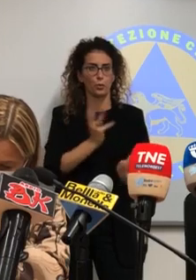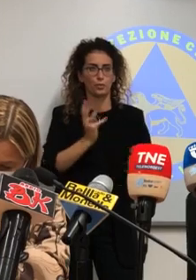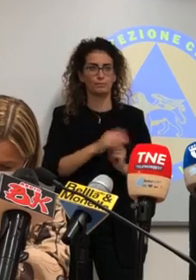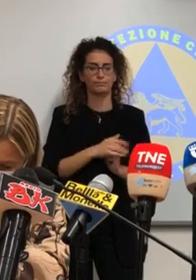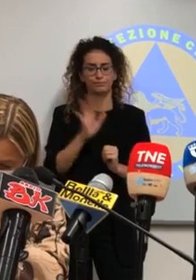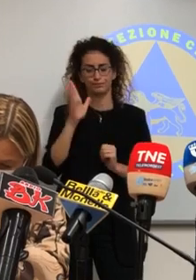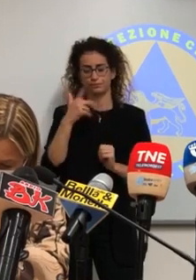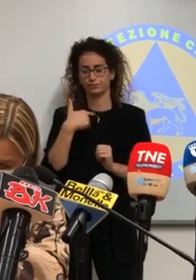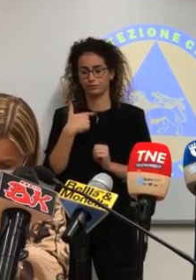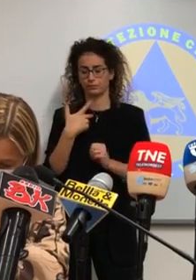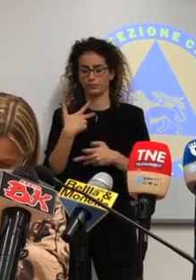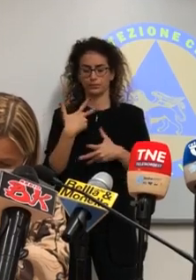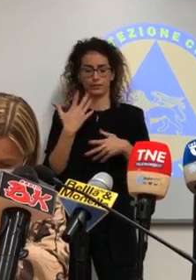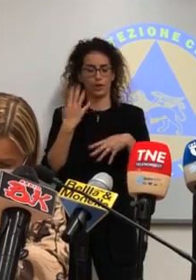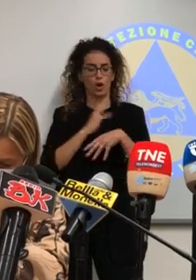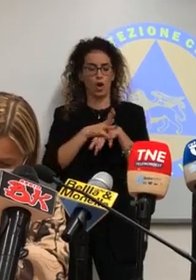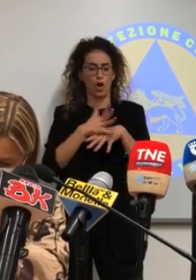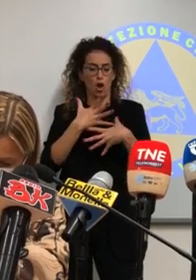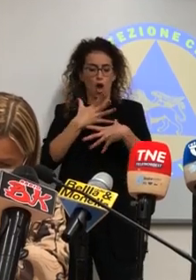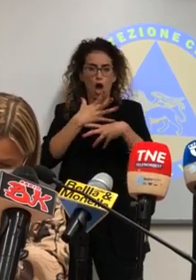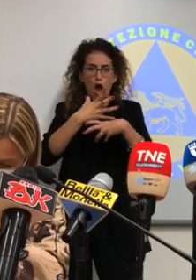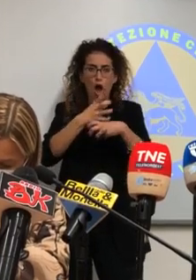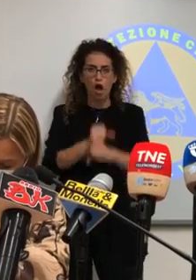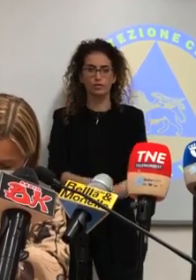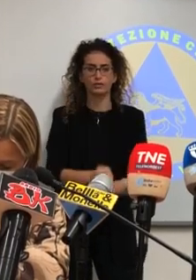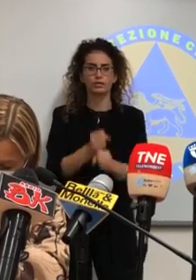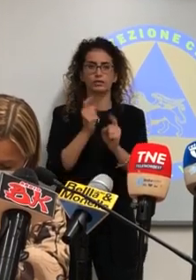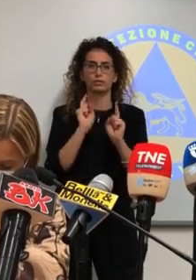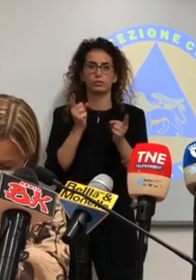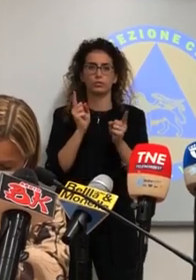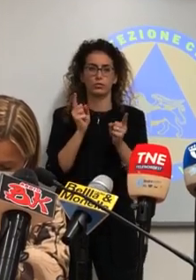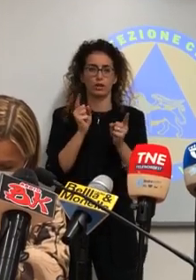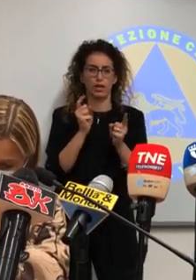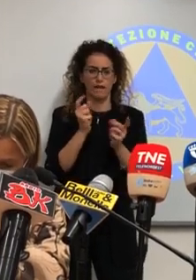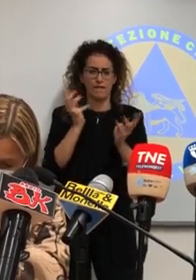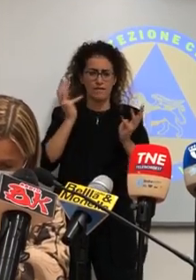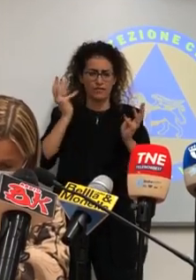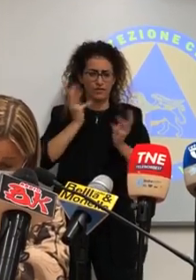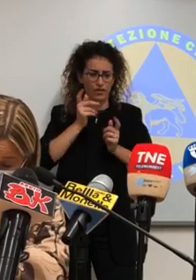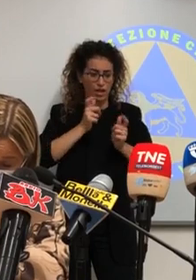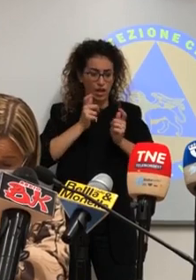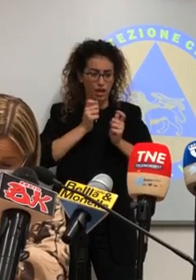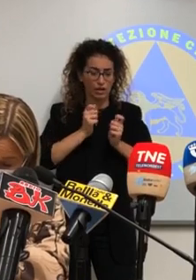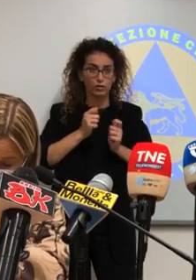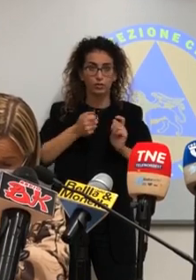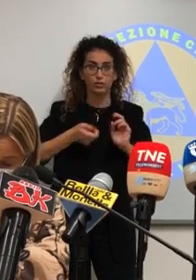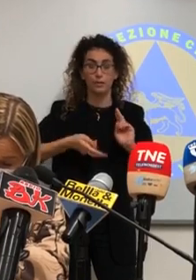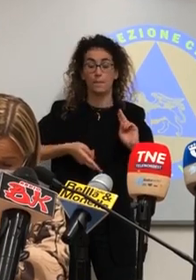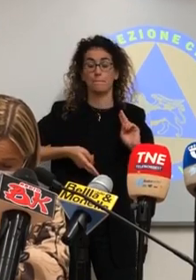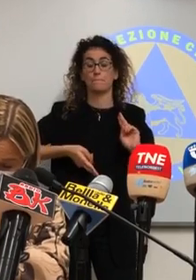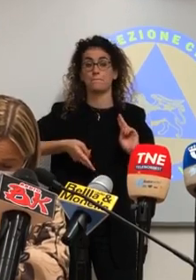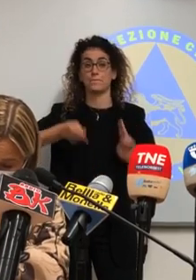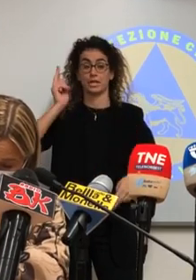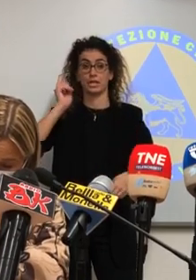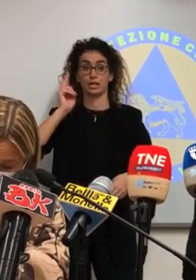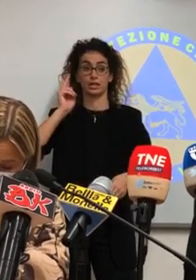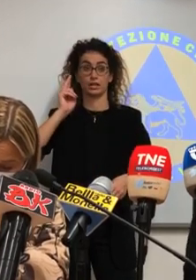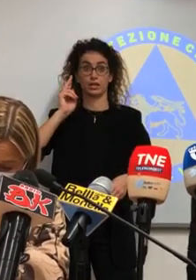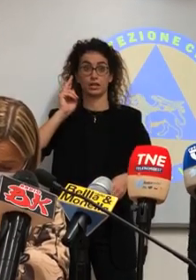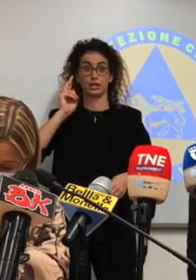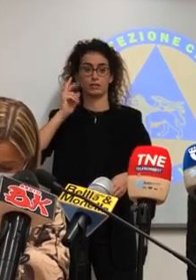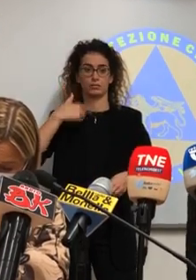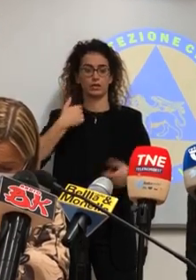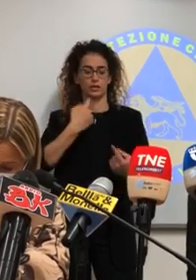dovessimo fare una sintesi del Covid, il Covid ha aumentato le velocità relazionali, pensateci, e comunque delle